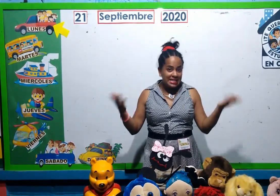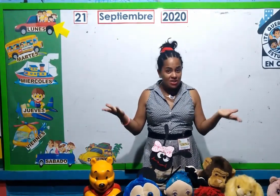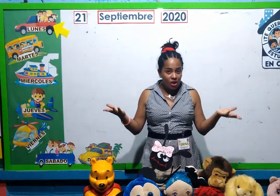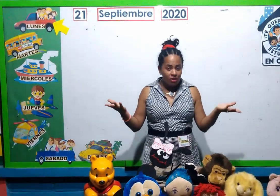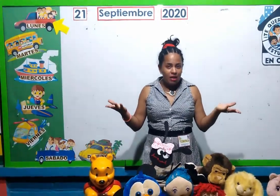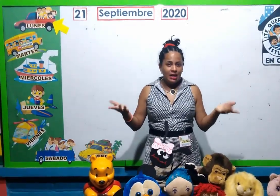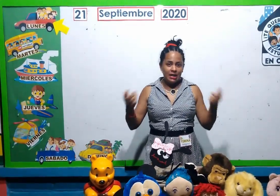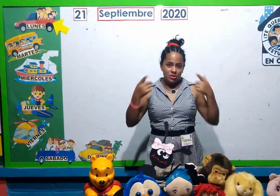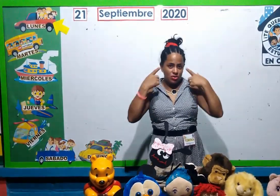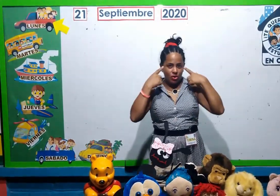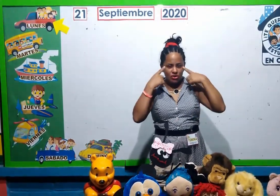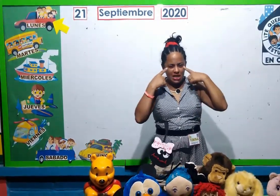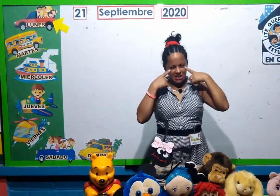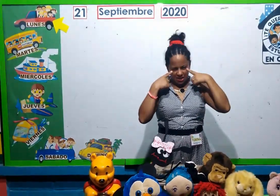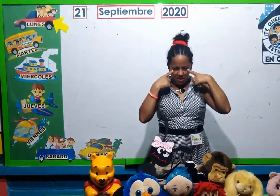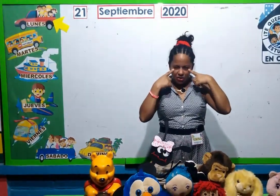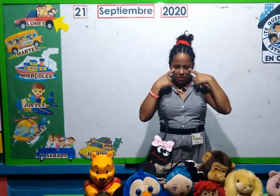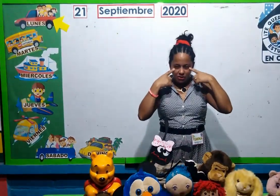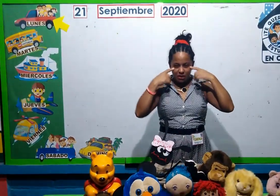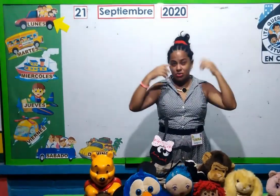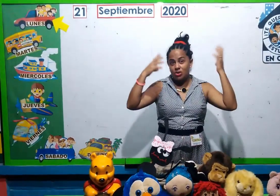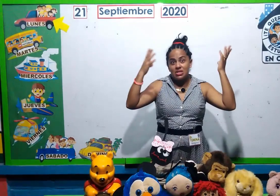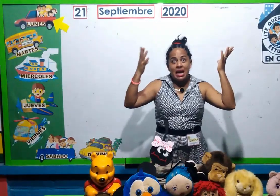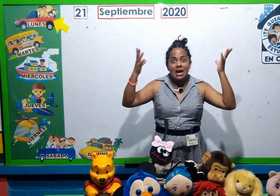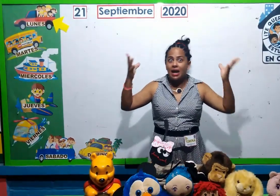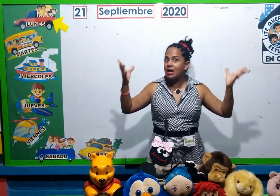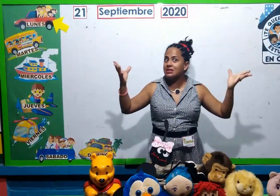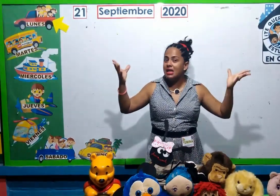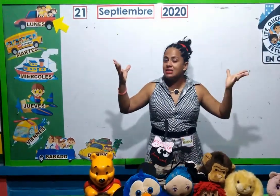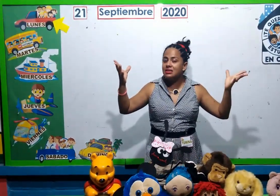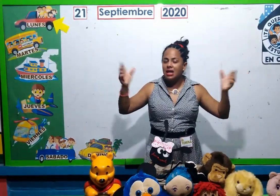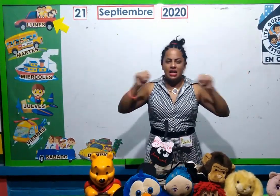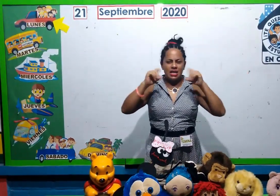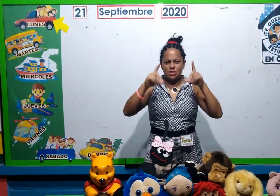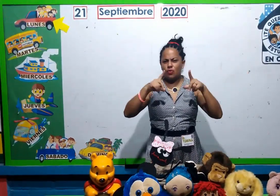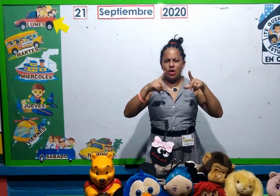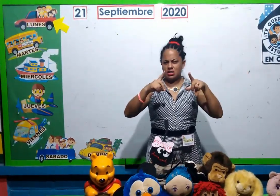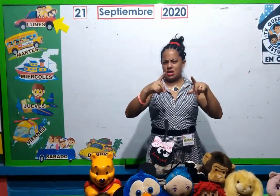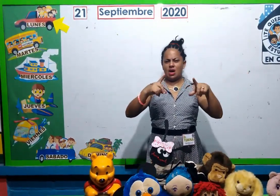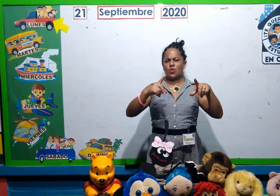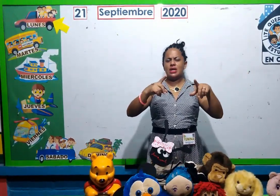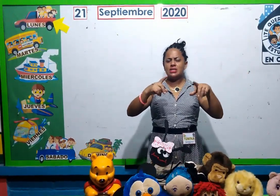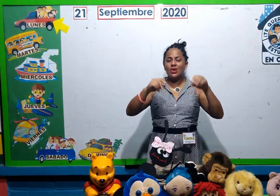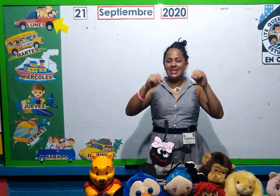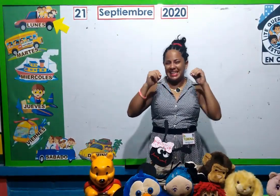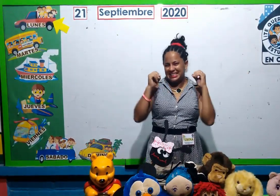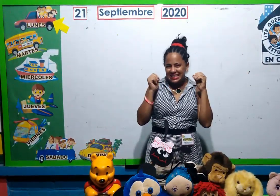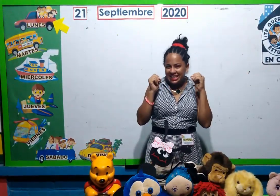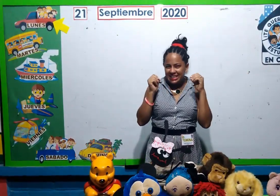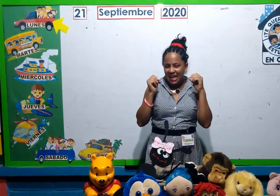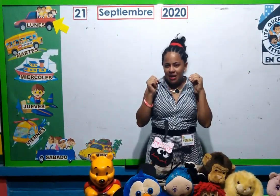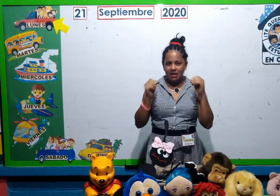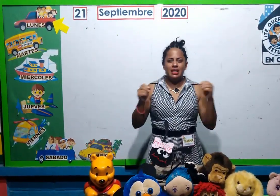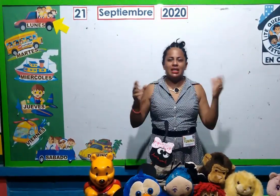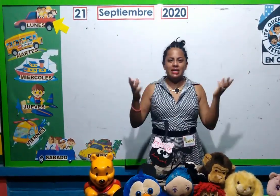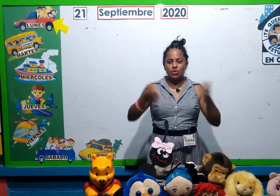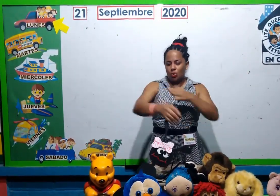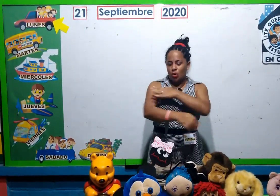liso, que sus ojos sean chiquitos, que sus ojos sean grandes, que su boca sea gruesa o que sea chiquita, que su color